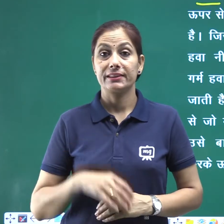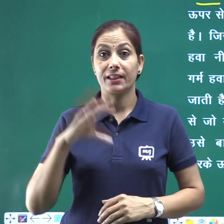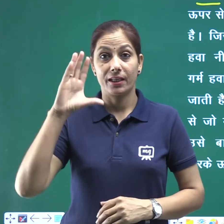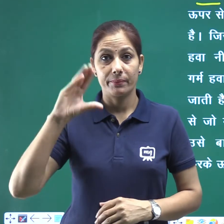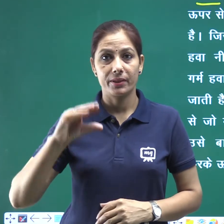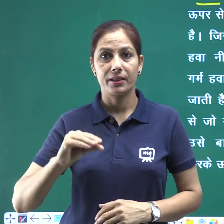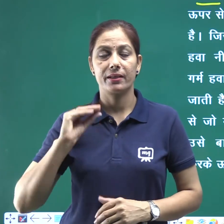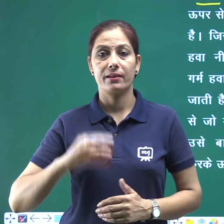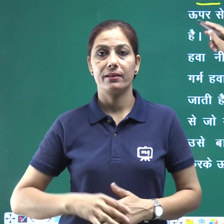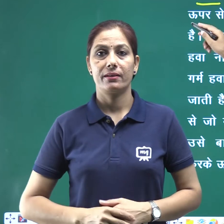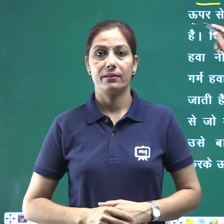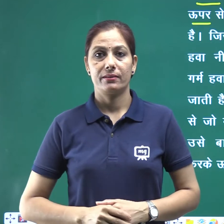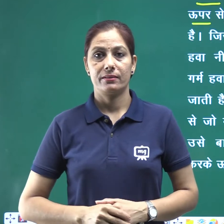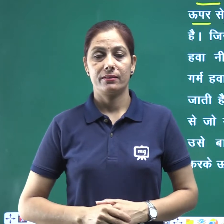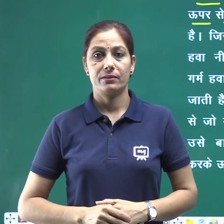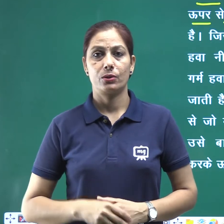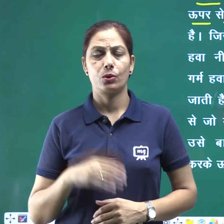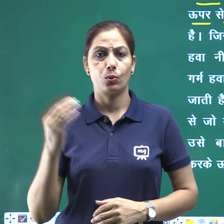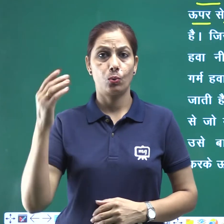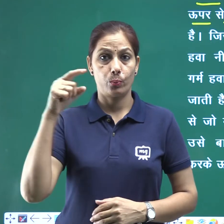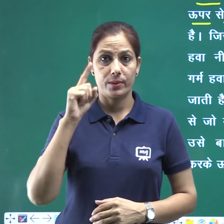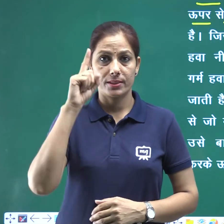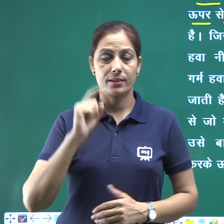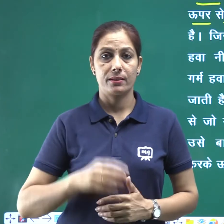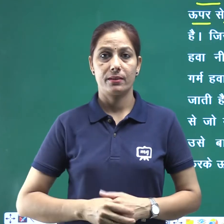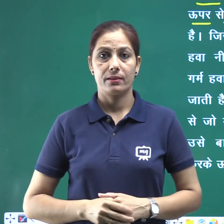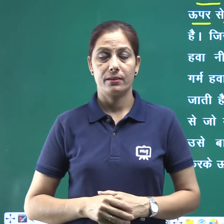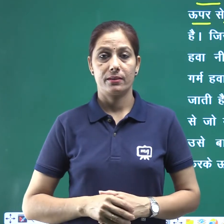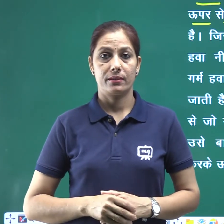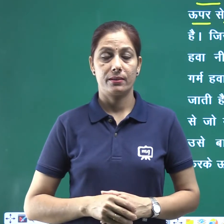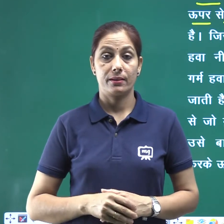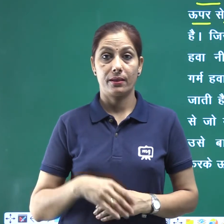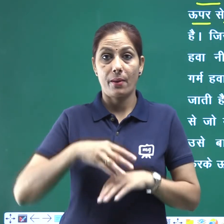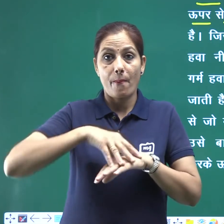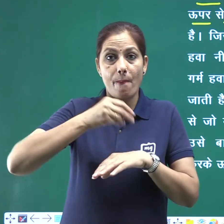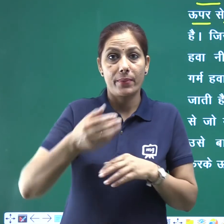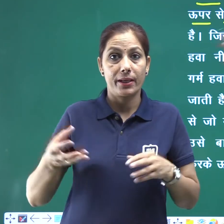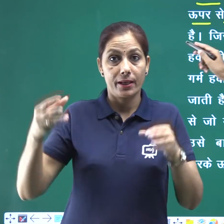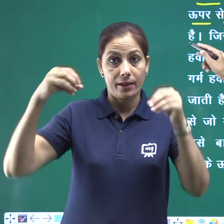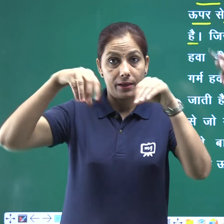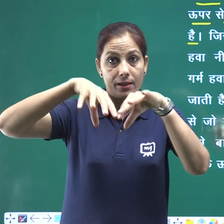घटाने के लिए ऊपर से रेत डाली जा रही है,